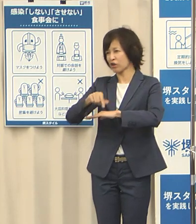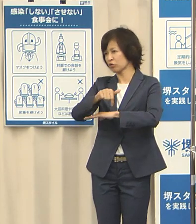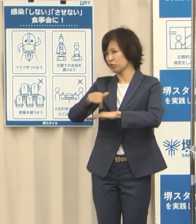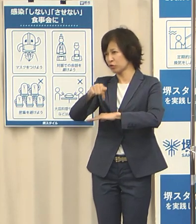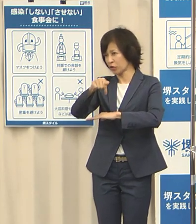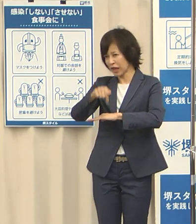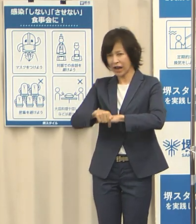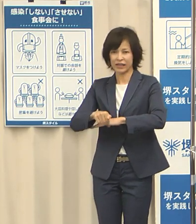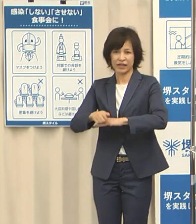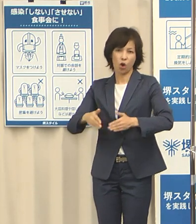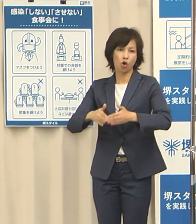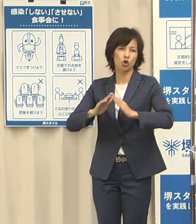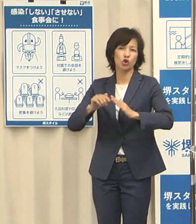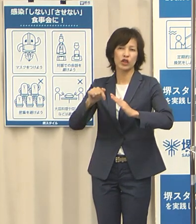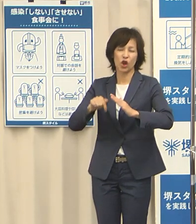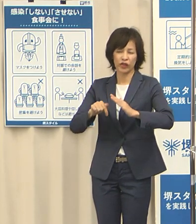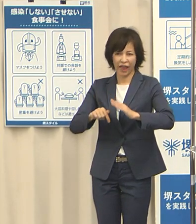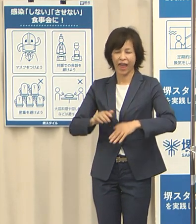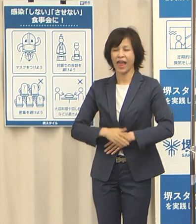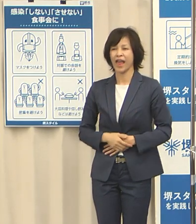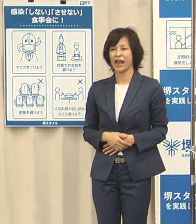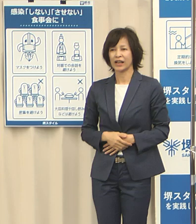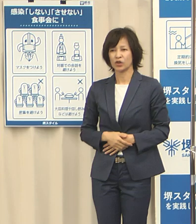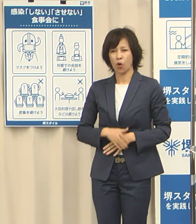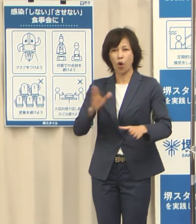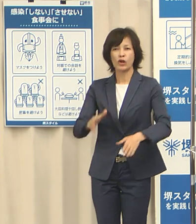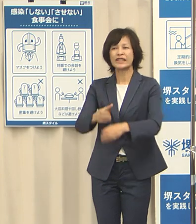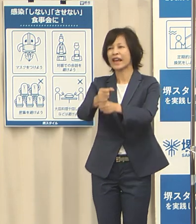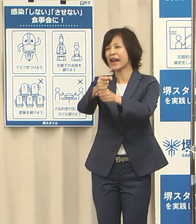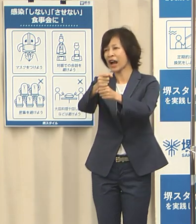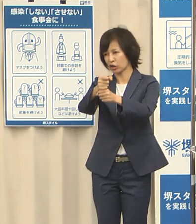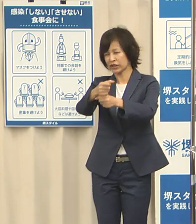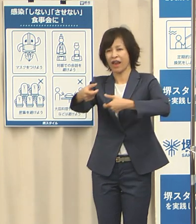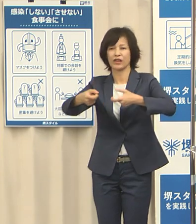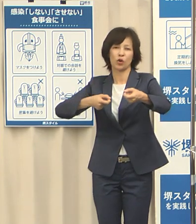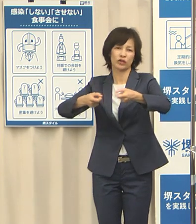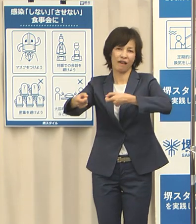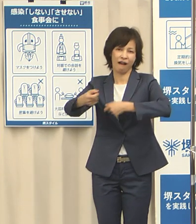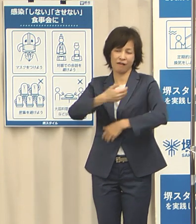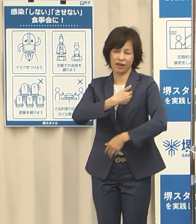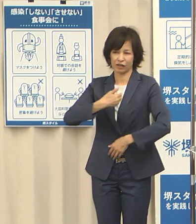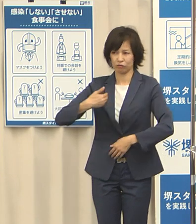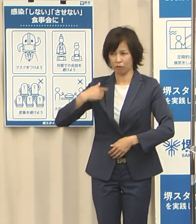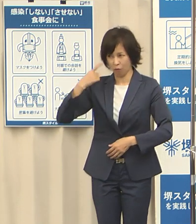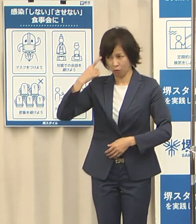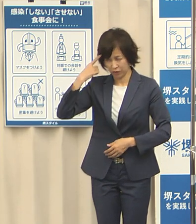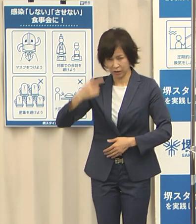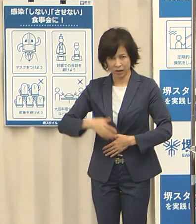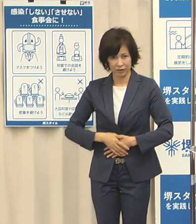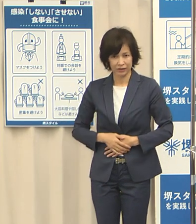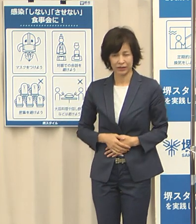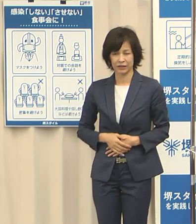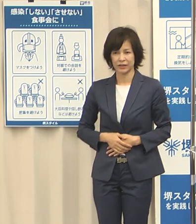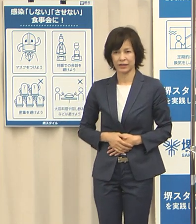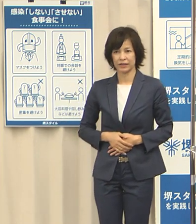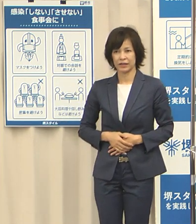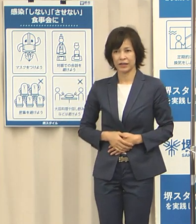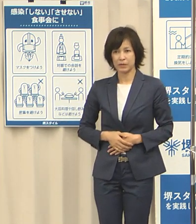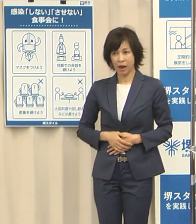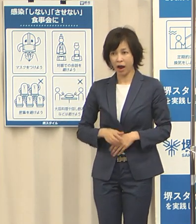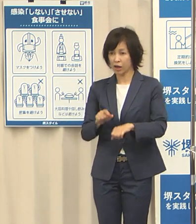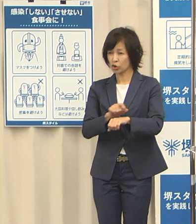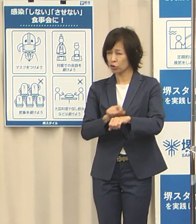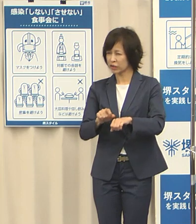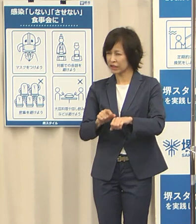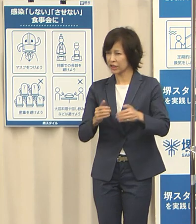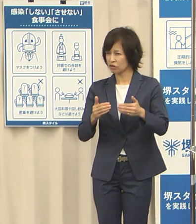置くことによってですね、そこが一元化をして調整をしていけると思っています。堺が今特に進め